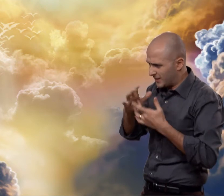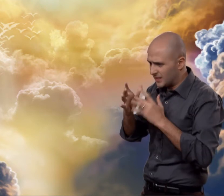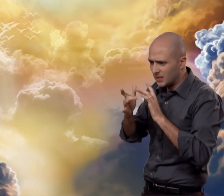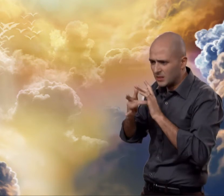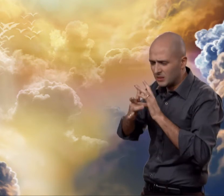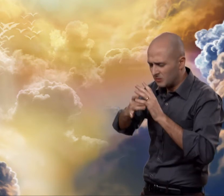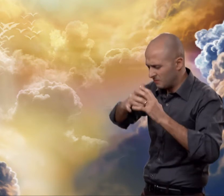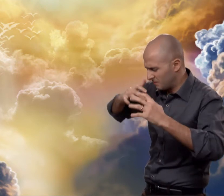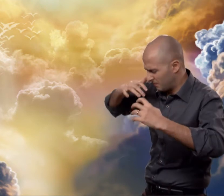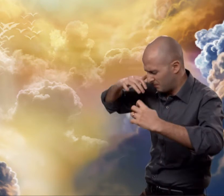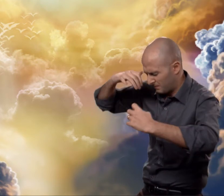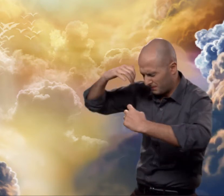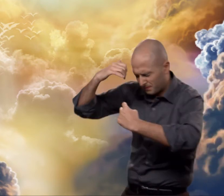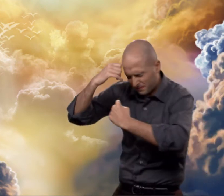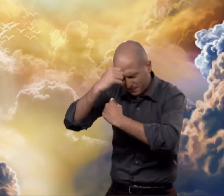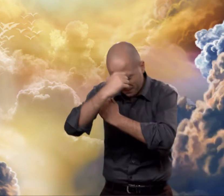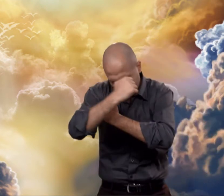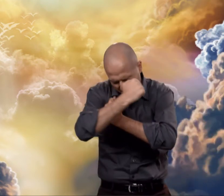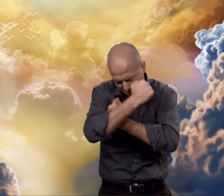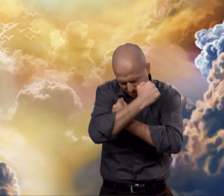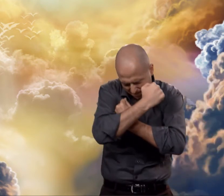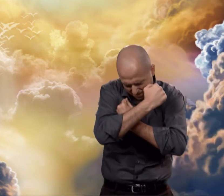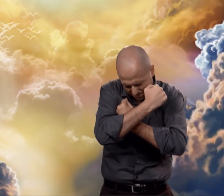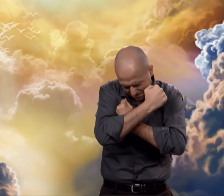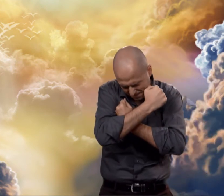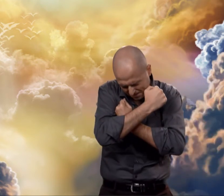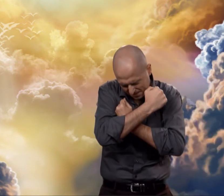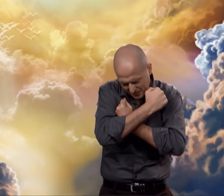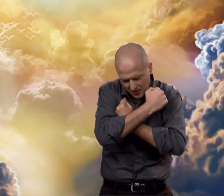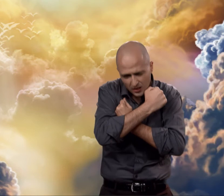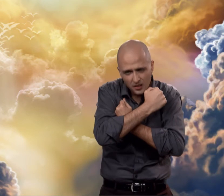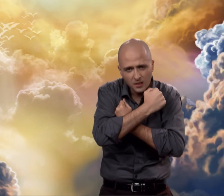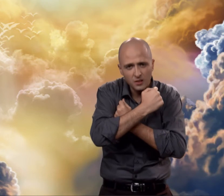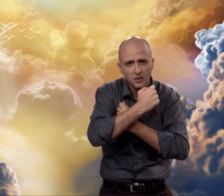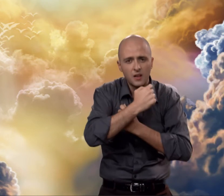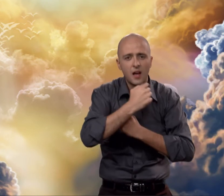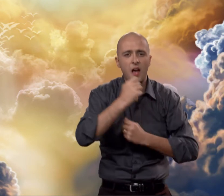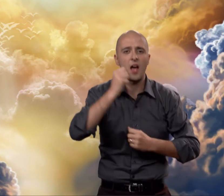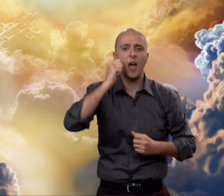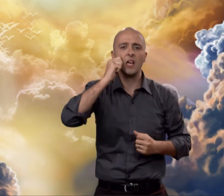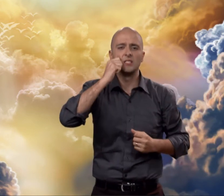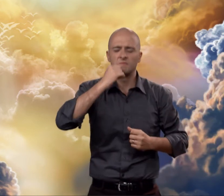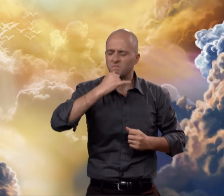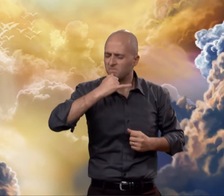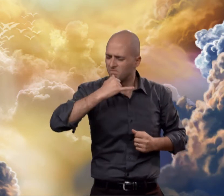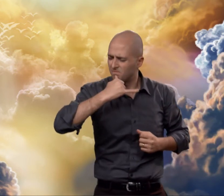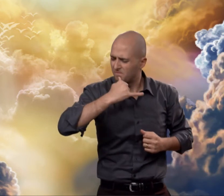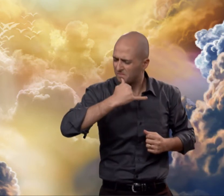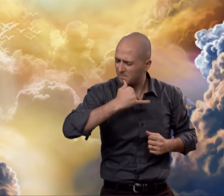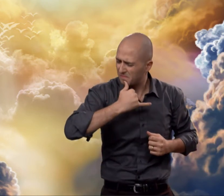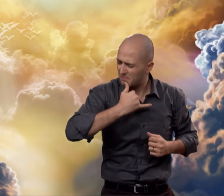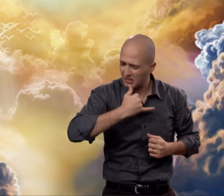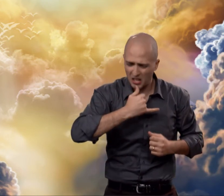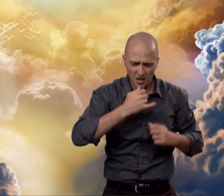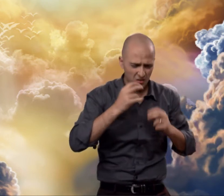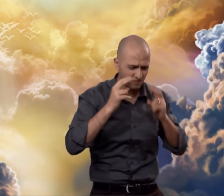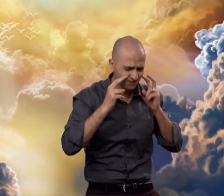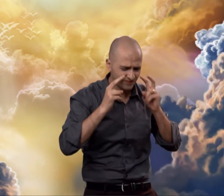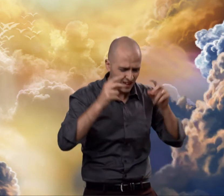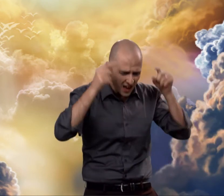se alegraram quando Jesus abriu a sepultura de todos os que creram em seu nome. Contemplam agora a salvação e unem a voz